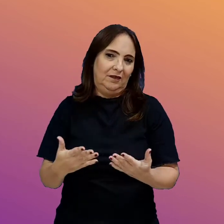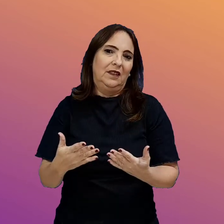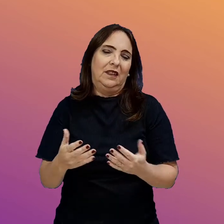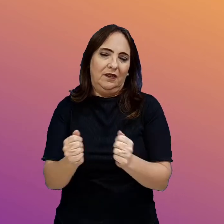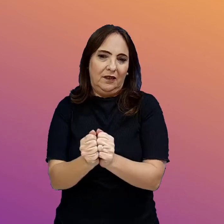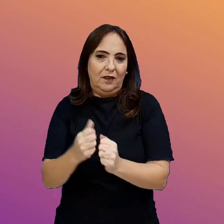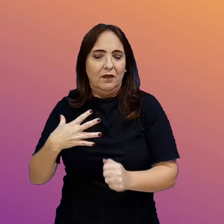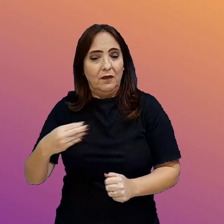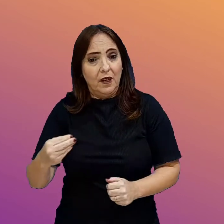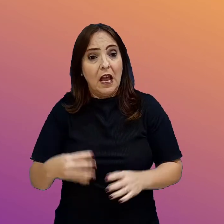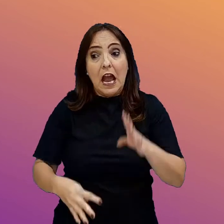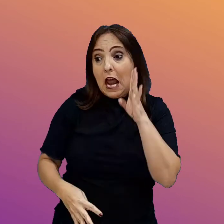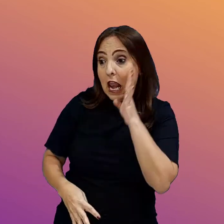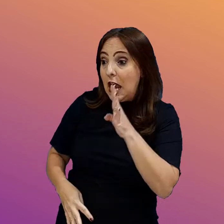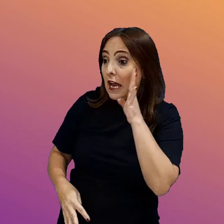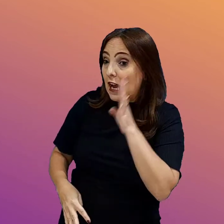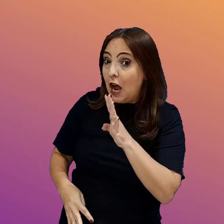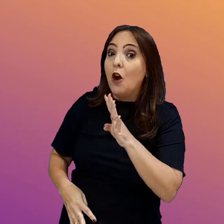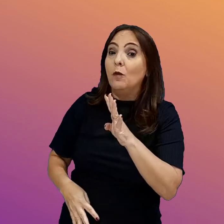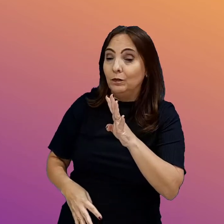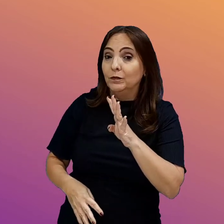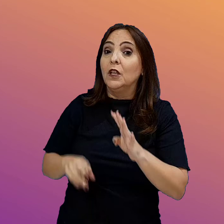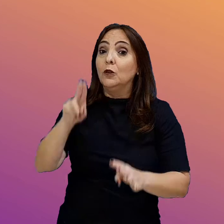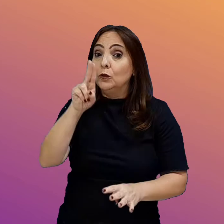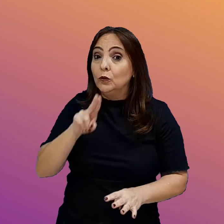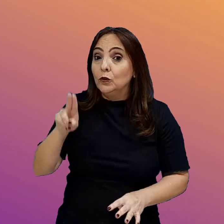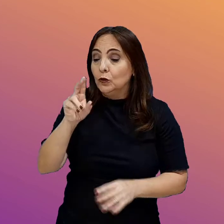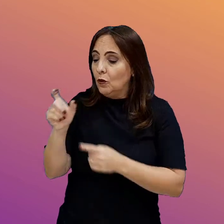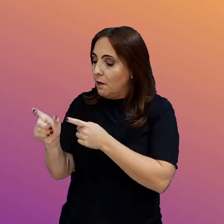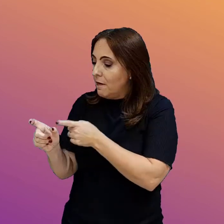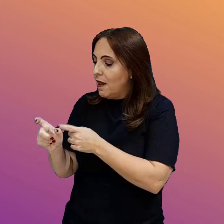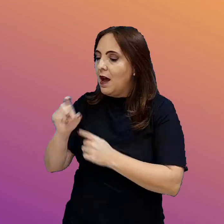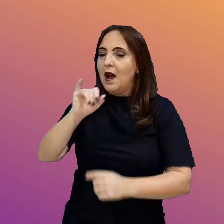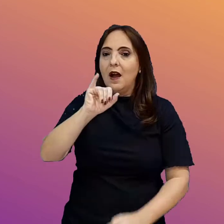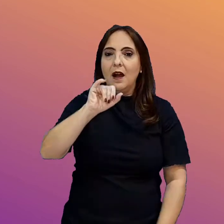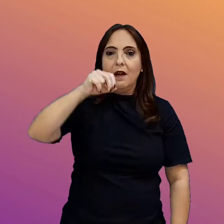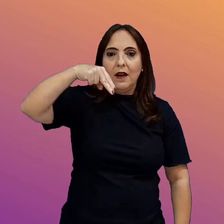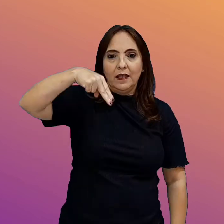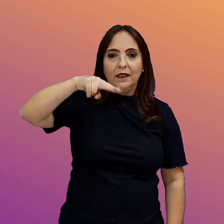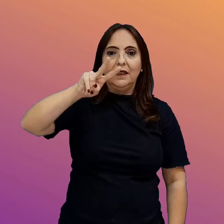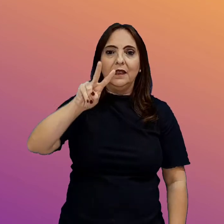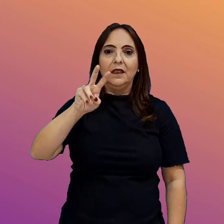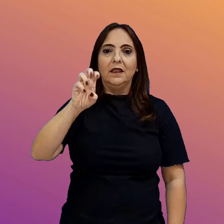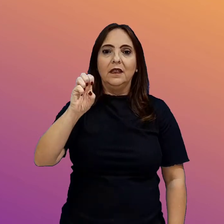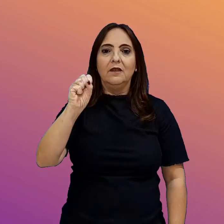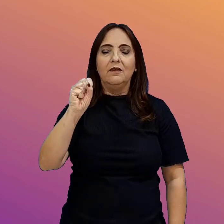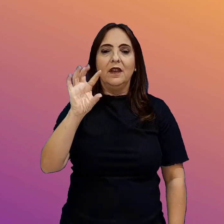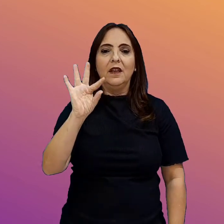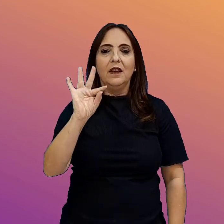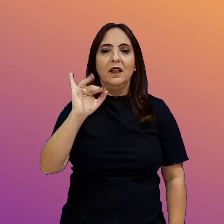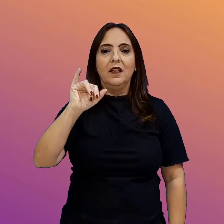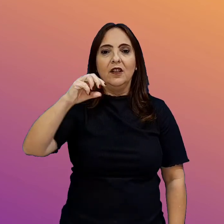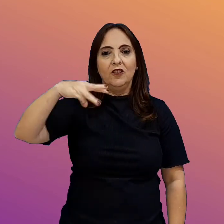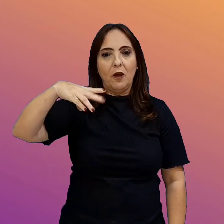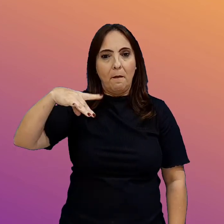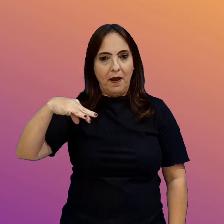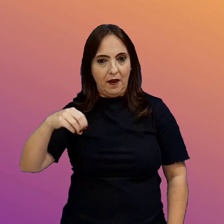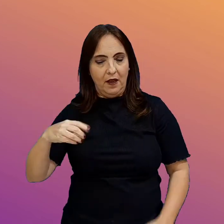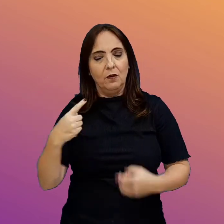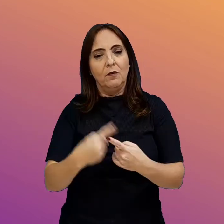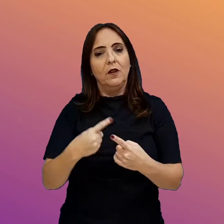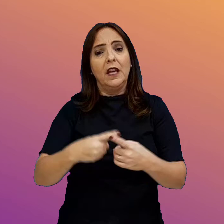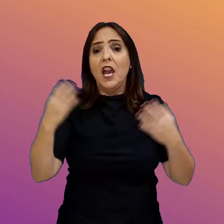você tocar nesse ponto do investimento nos filhos, porque a gente tem vivido um tempo muito